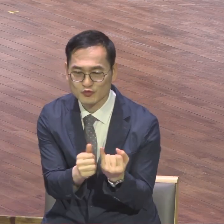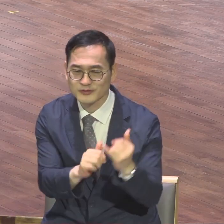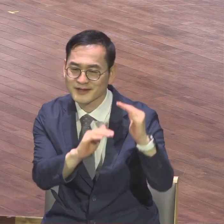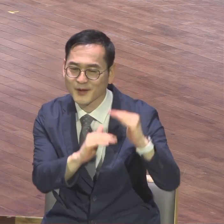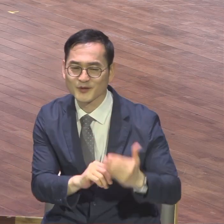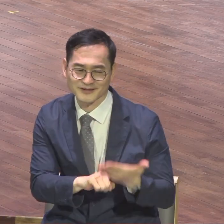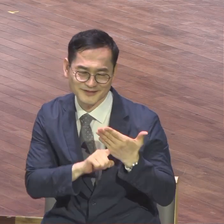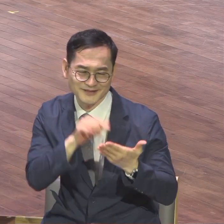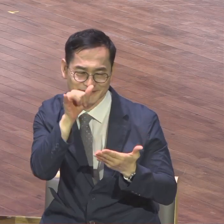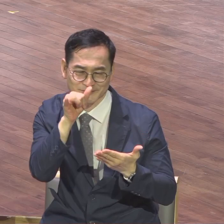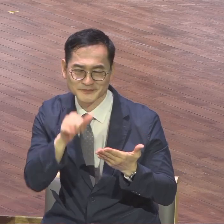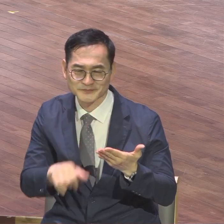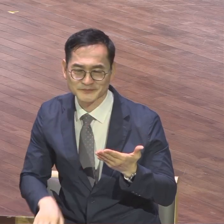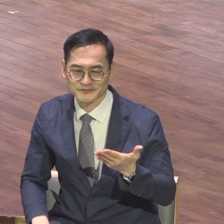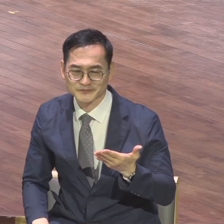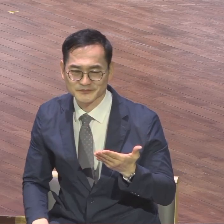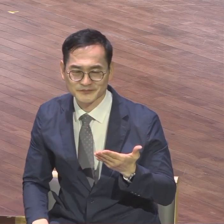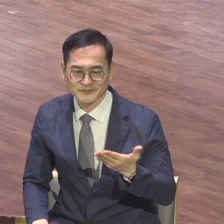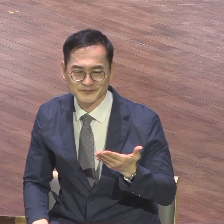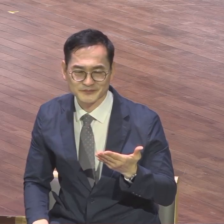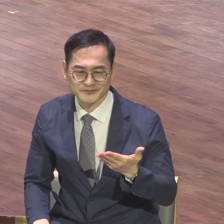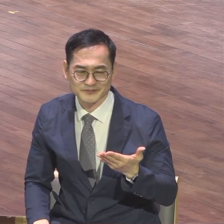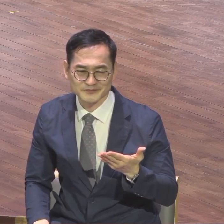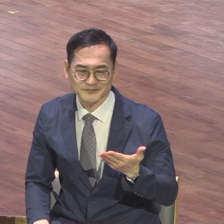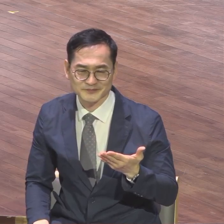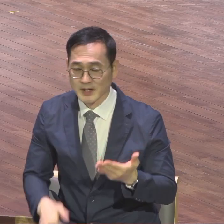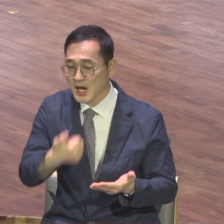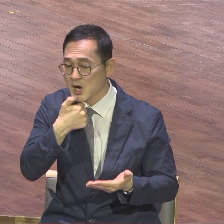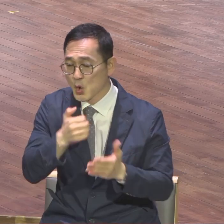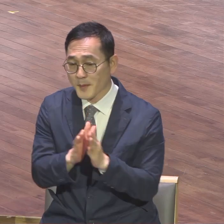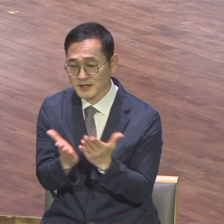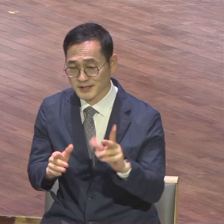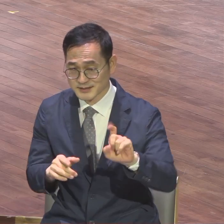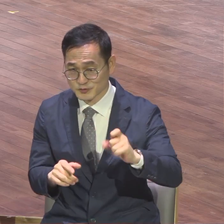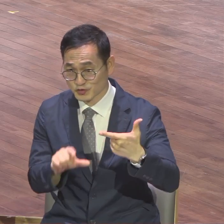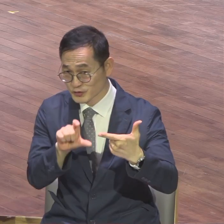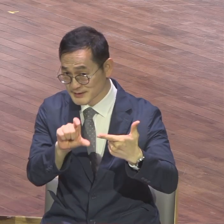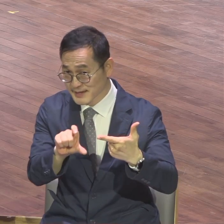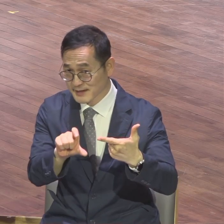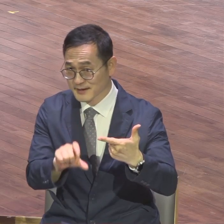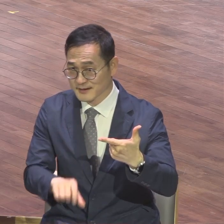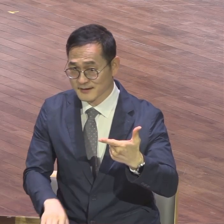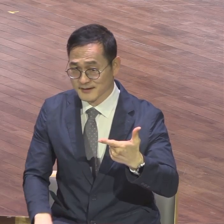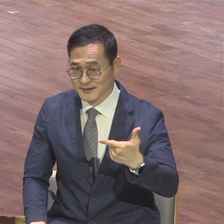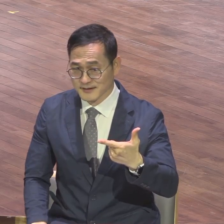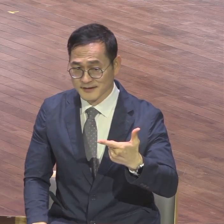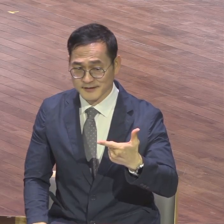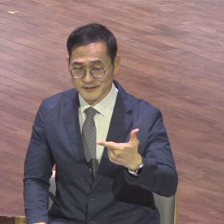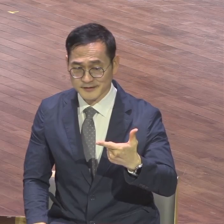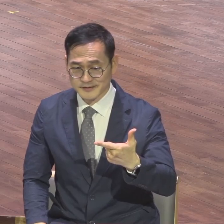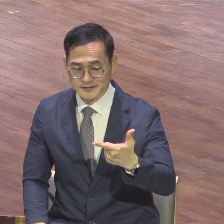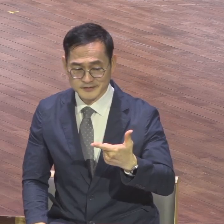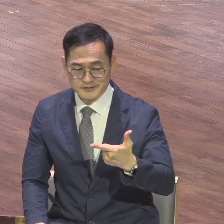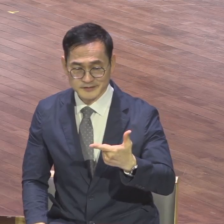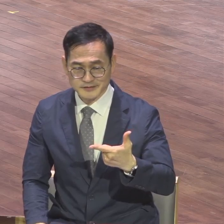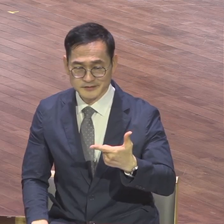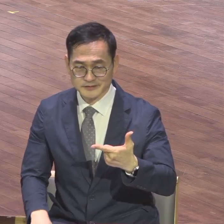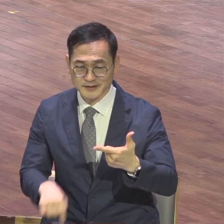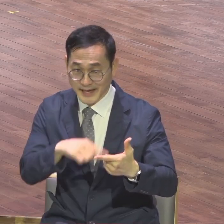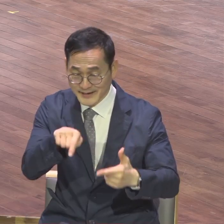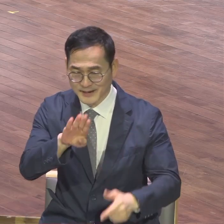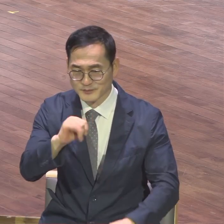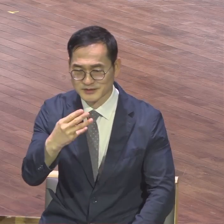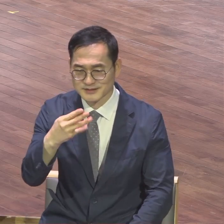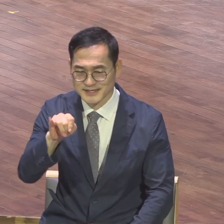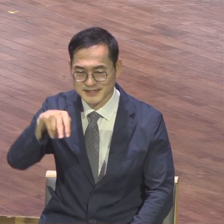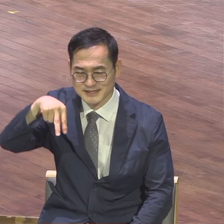본문에 부부이 등장하는데 우리가 로마서 16장의 대표적인 중직자로 잘 알고 있는 이 브리스길라와